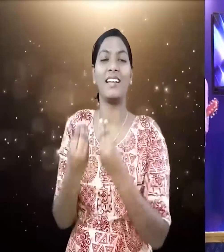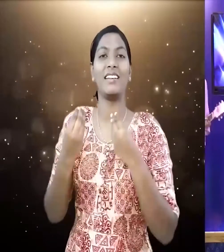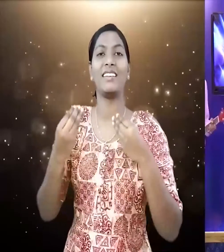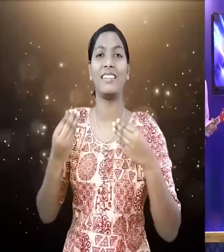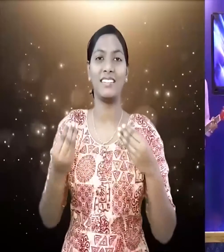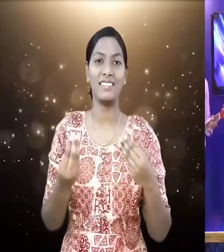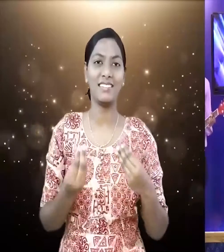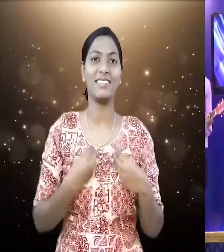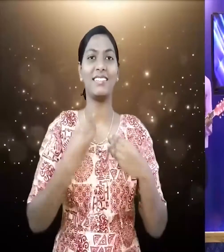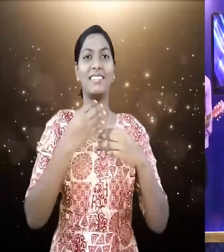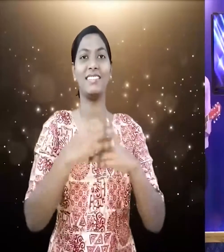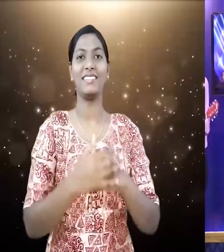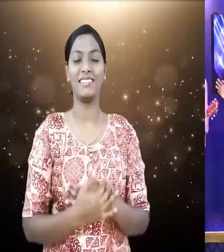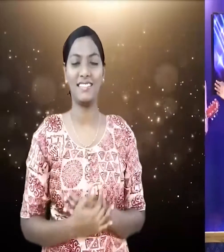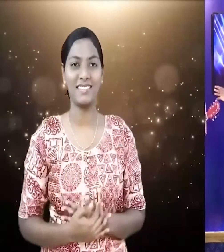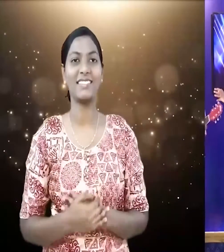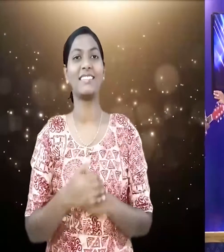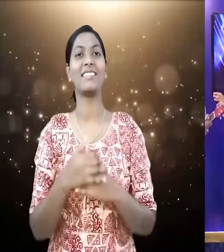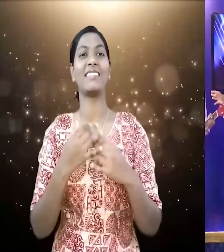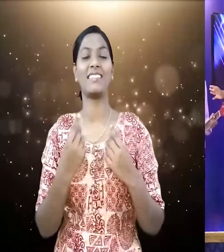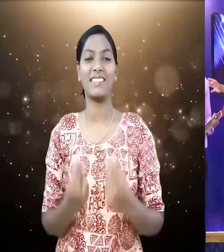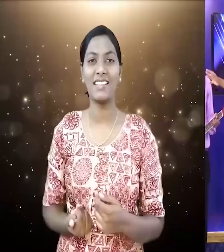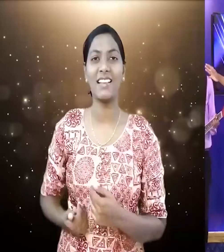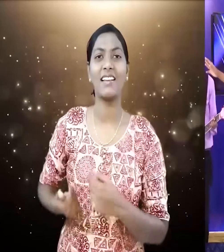ताजा करे,